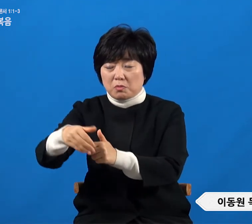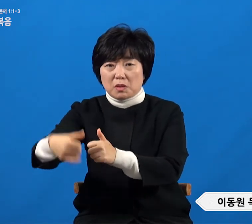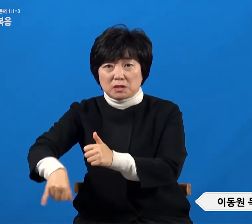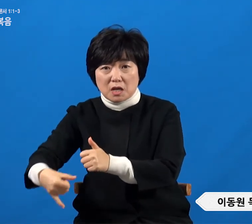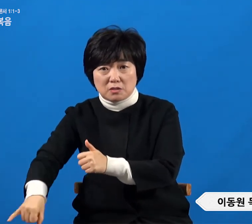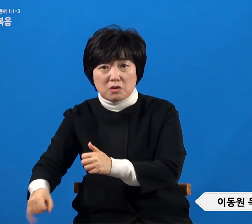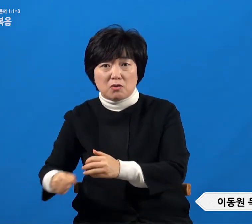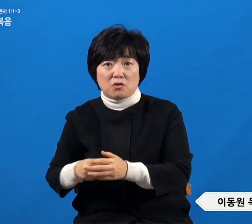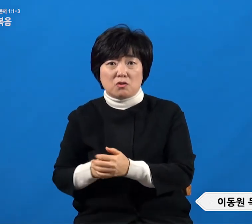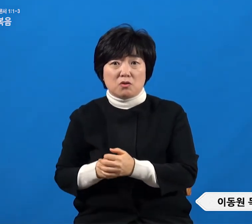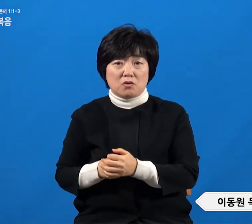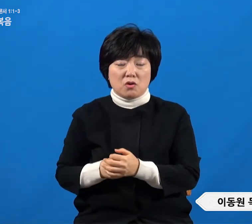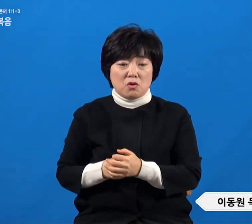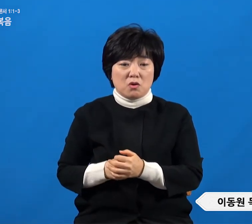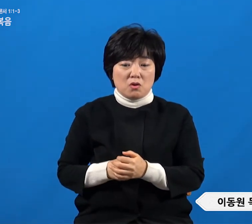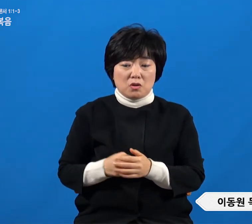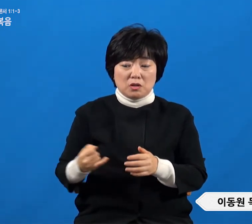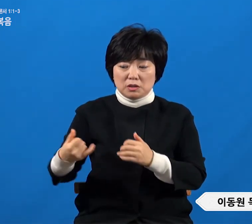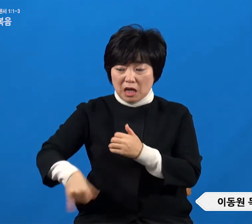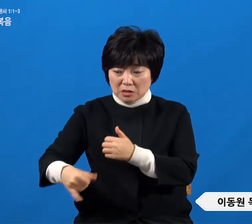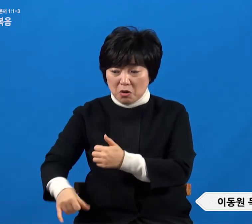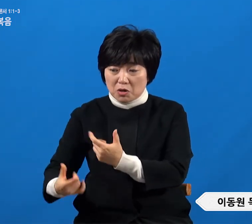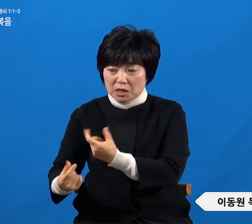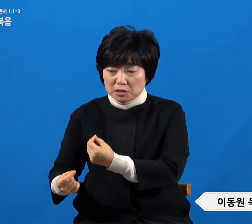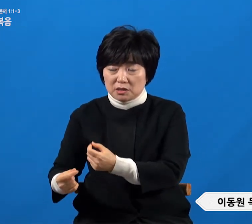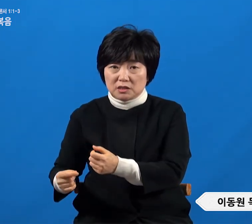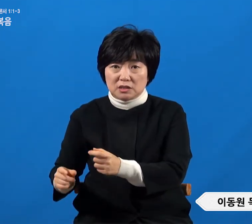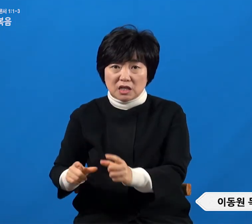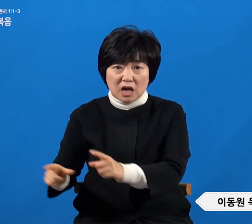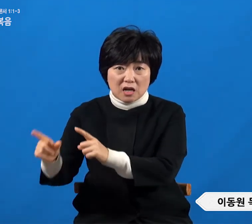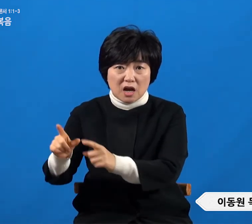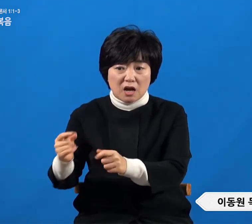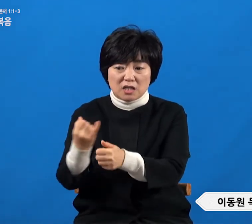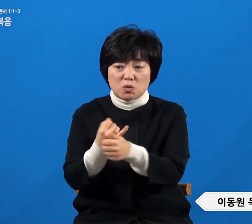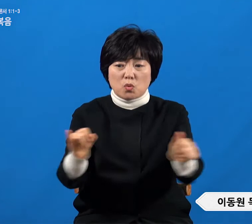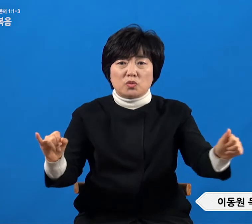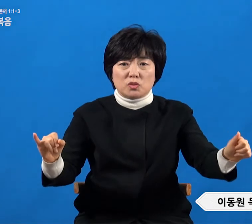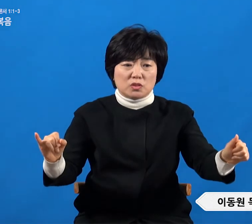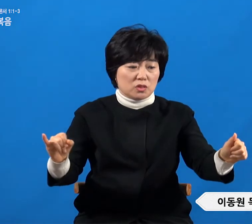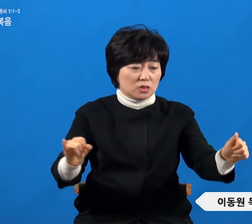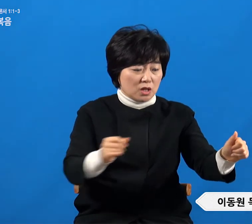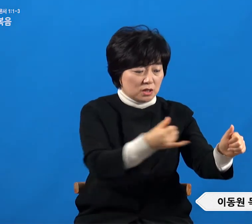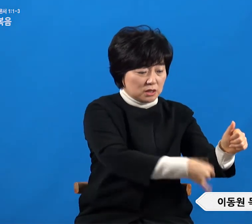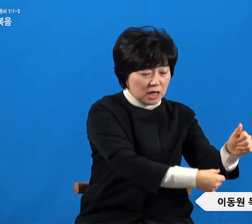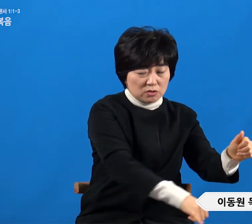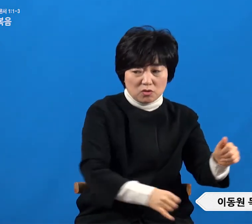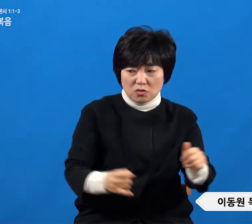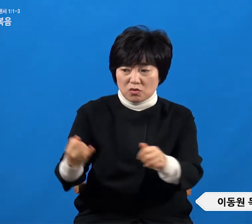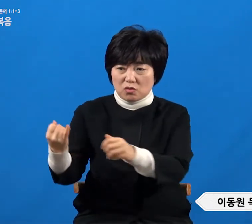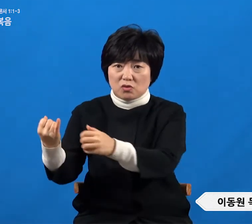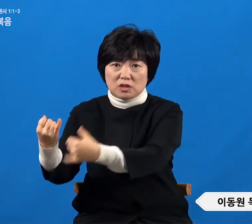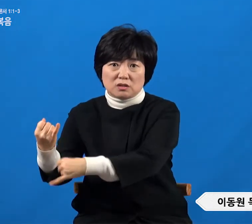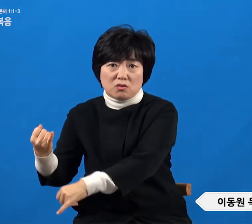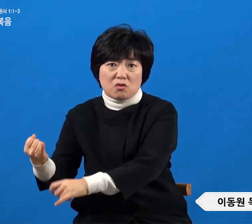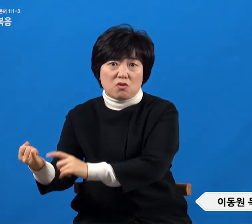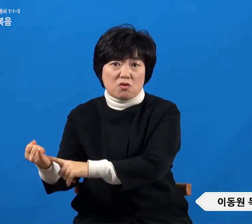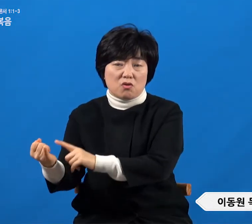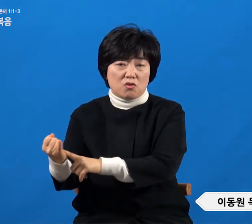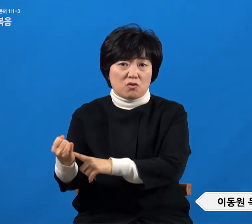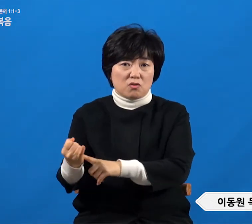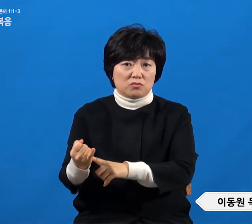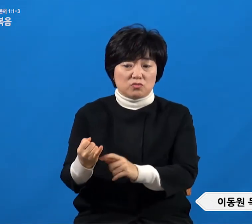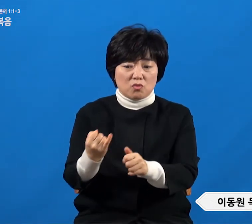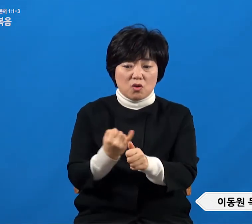함께 사는 홀부모 가정이 늘어나고 있습니다. 소위 아빠도 일하고 엄마도 일하고 더블